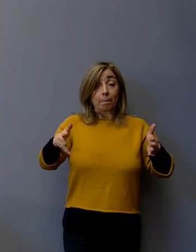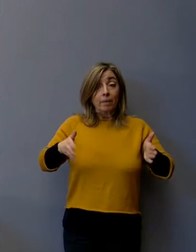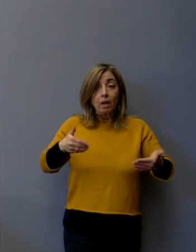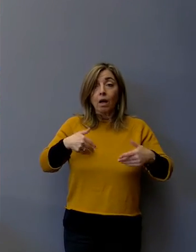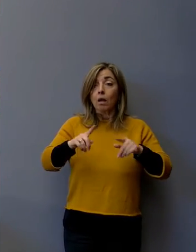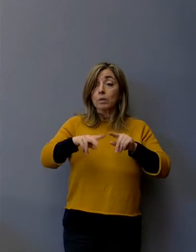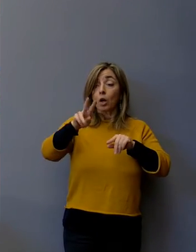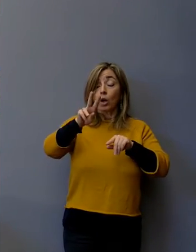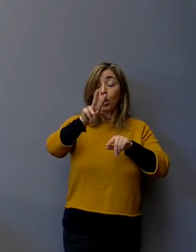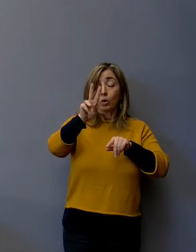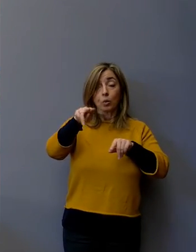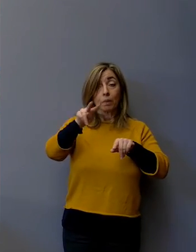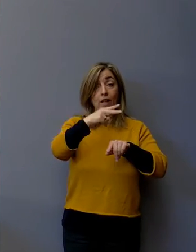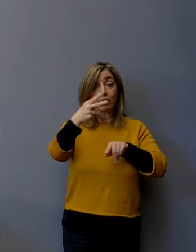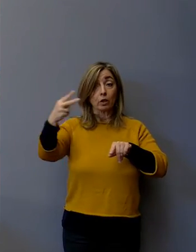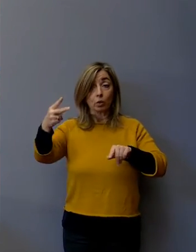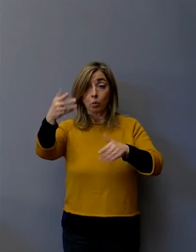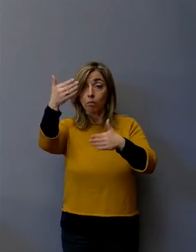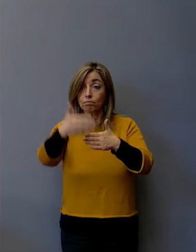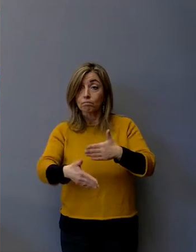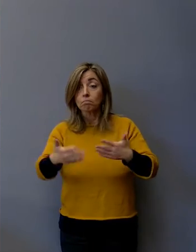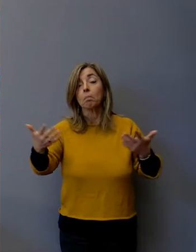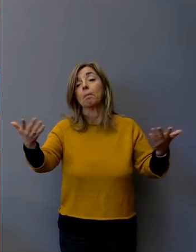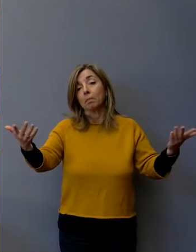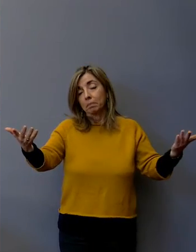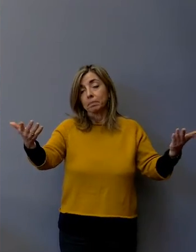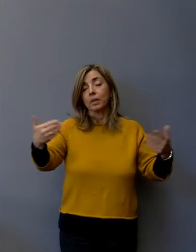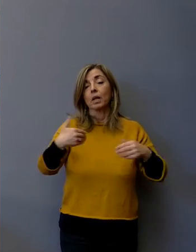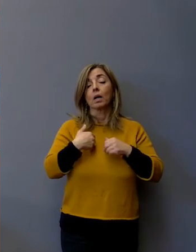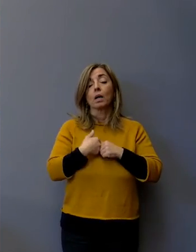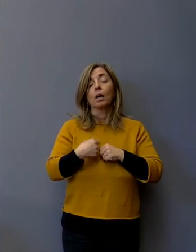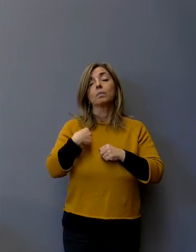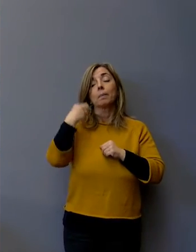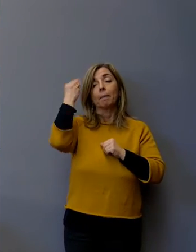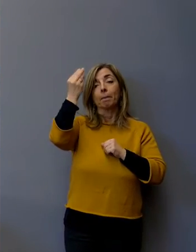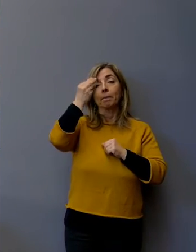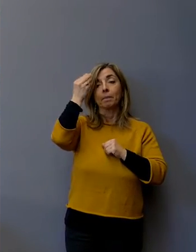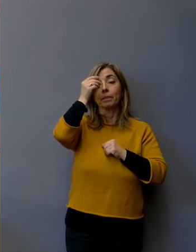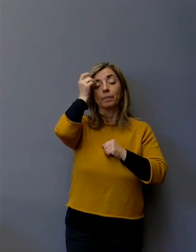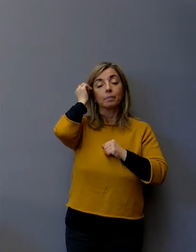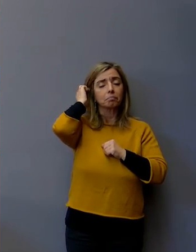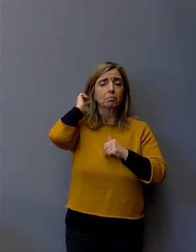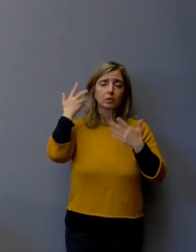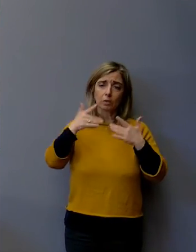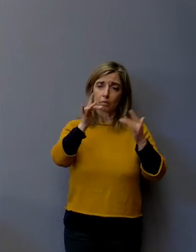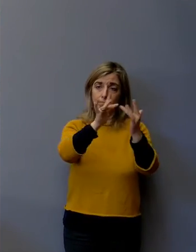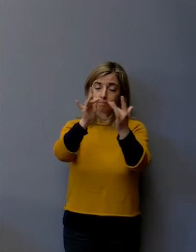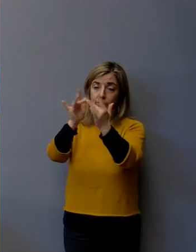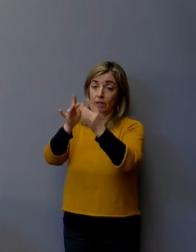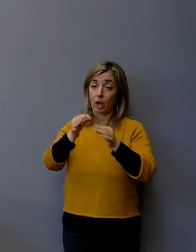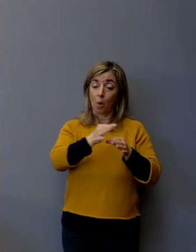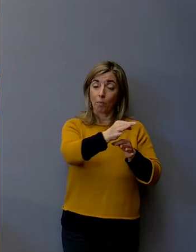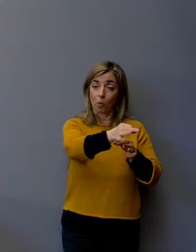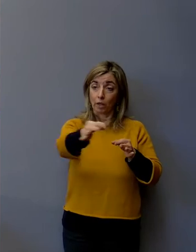io sono convinto parlando anche con i municipi così anche dopo la famosa delibera del percorso in